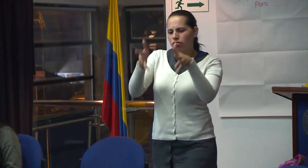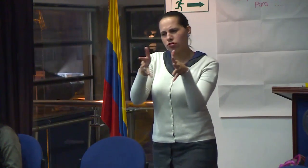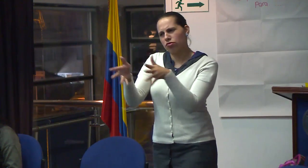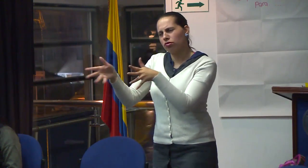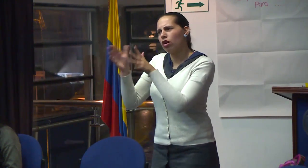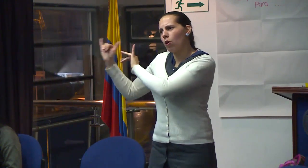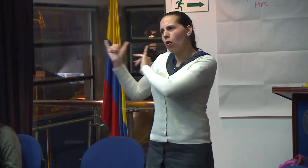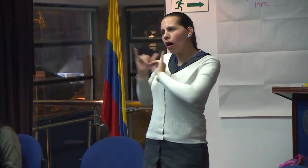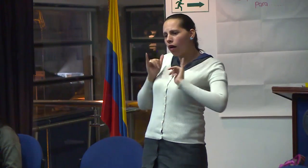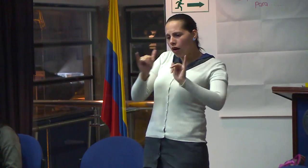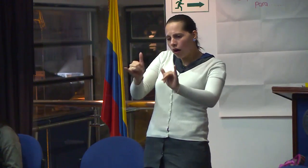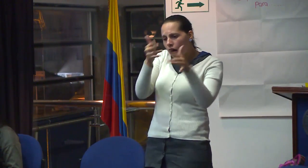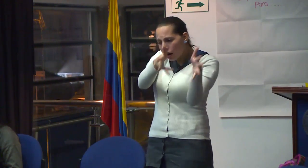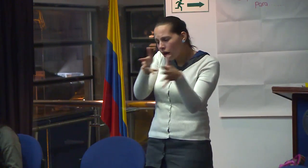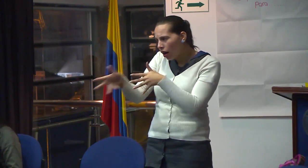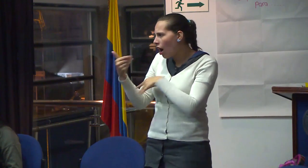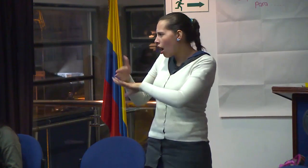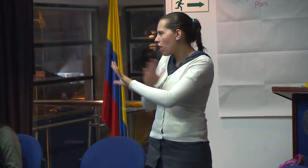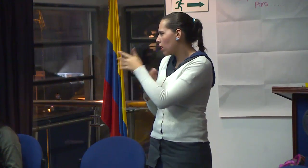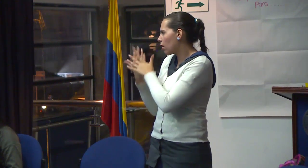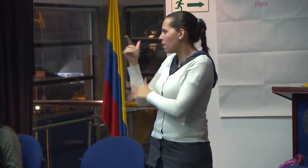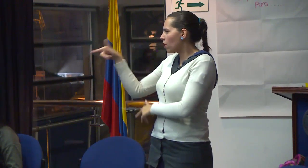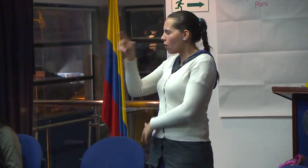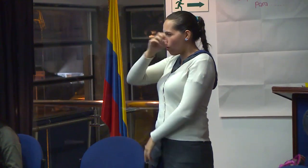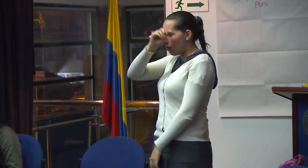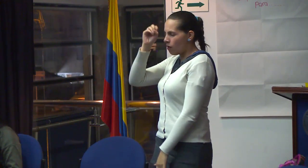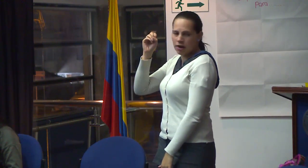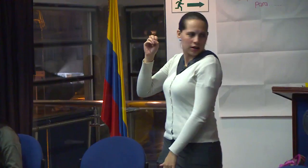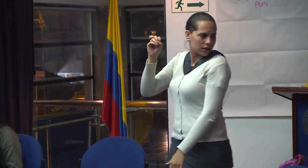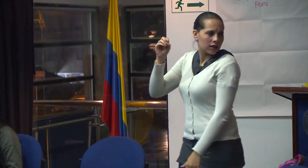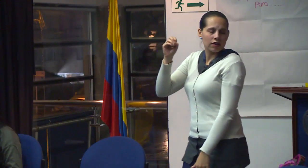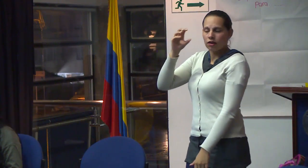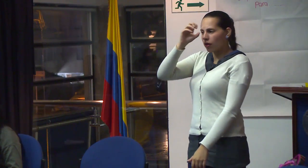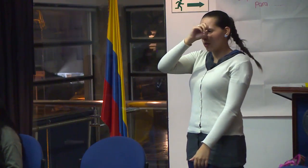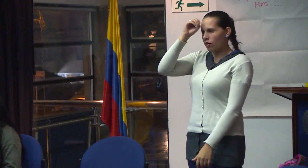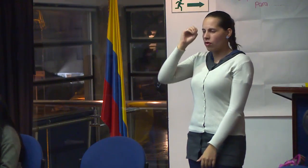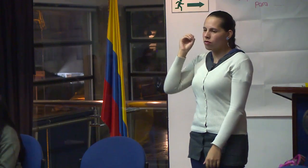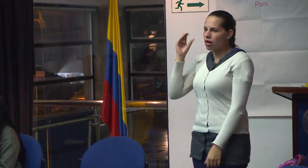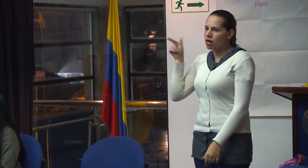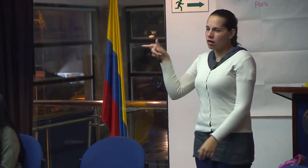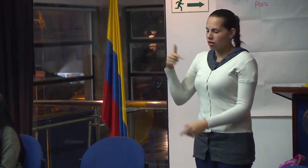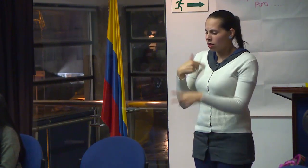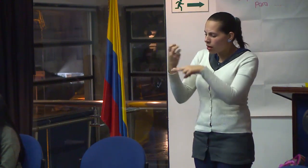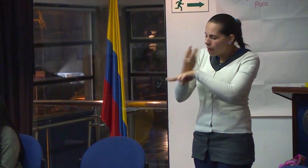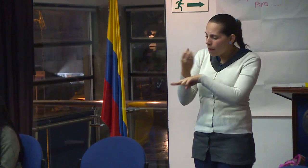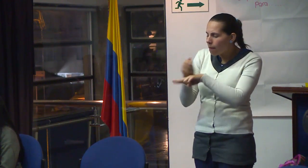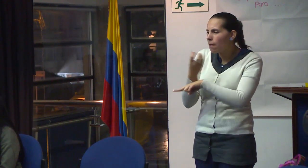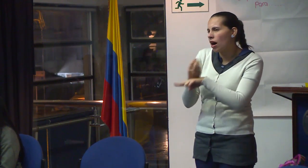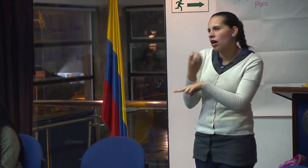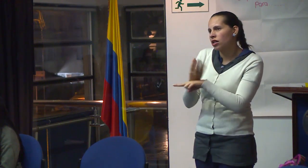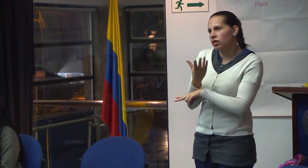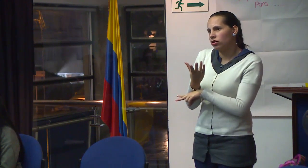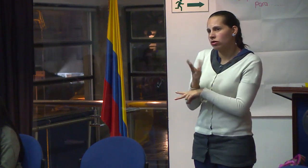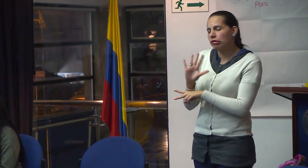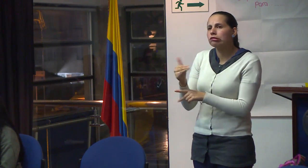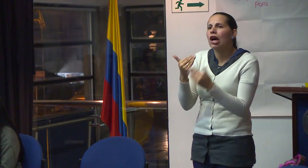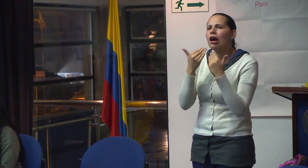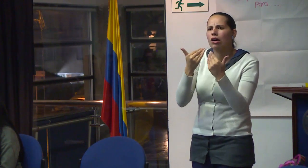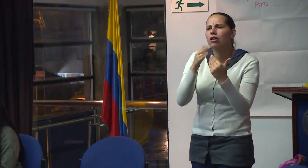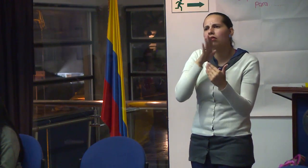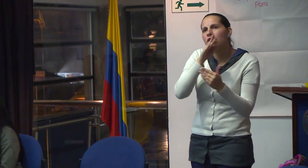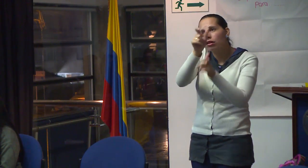Y como Omar lo dijo al principio de su presentación, él fue maestro gracias a los maestros que tuvo.